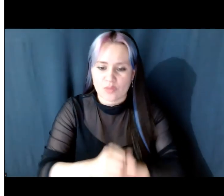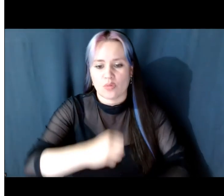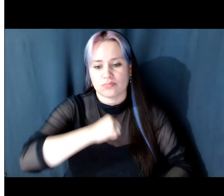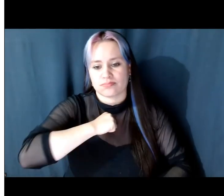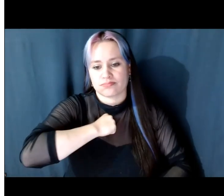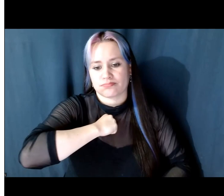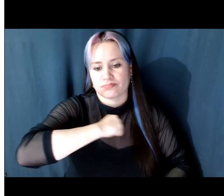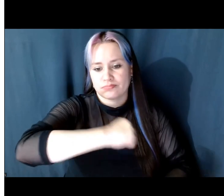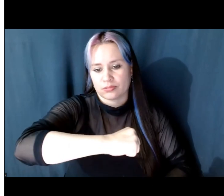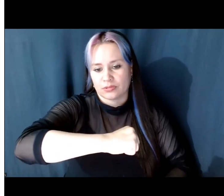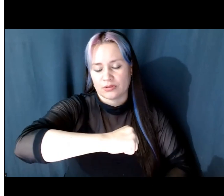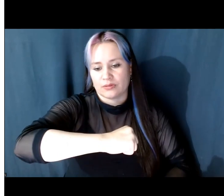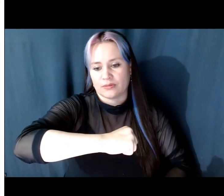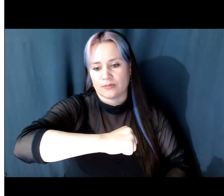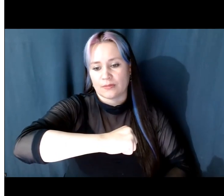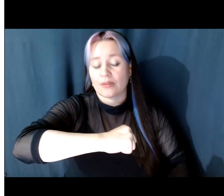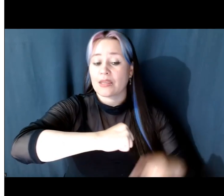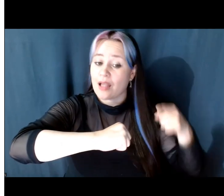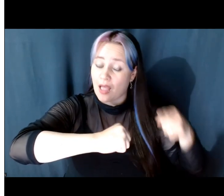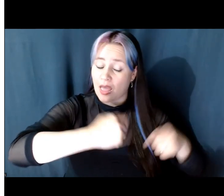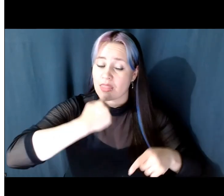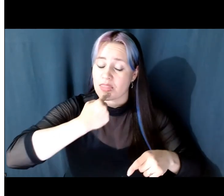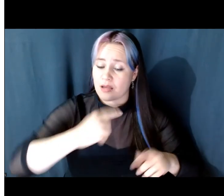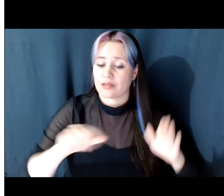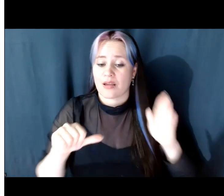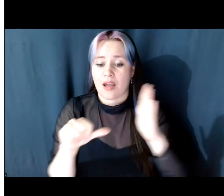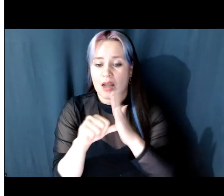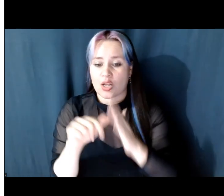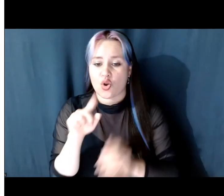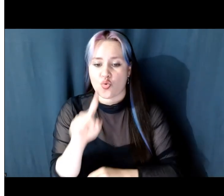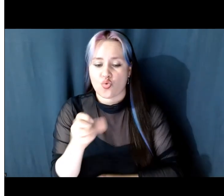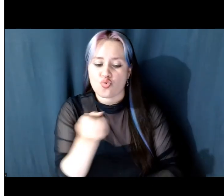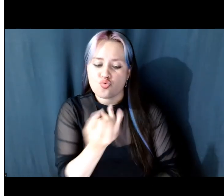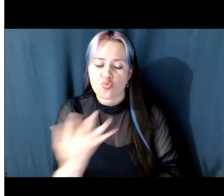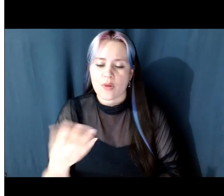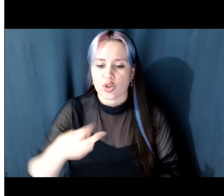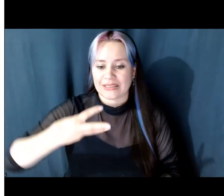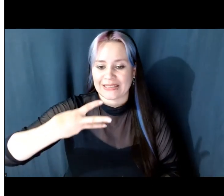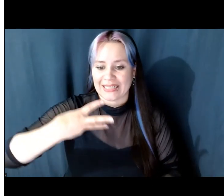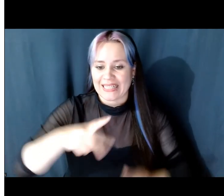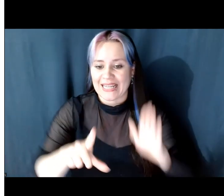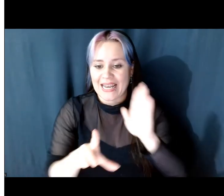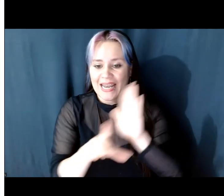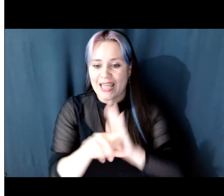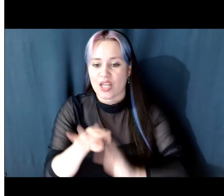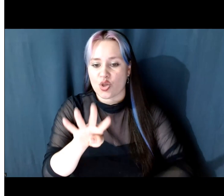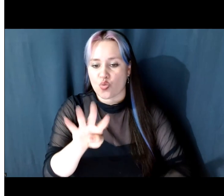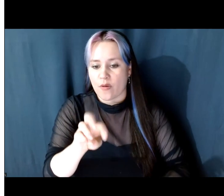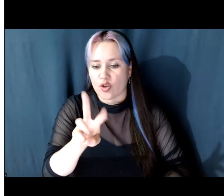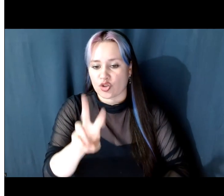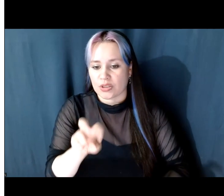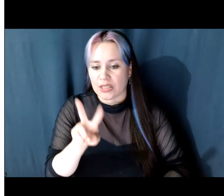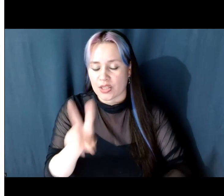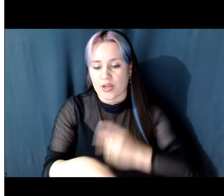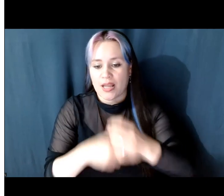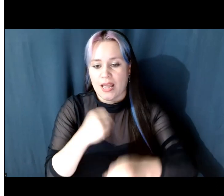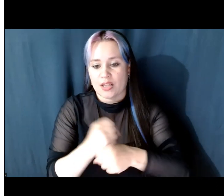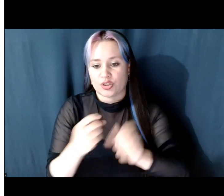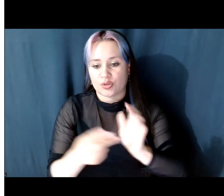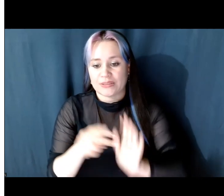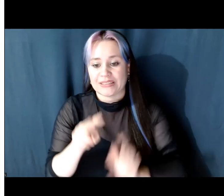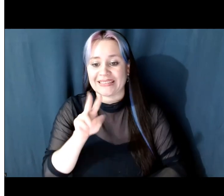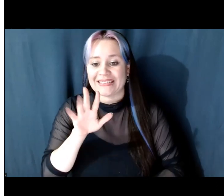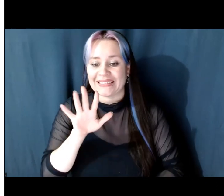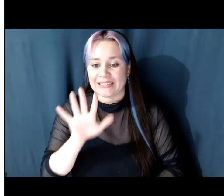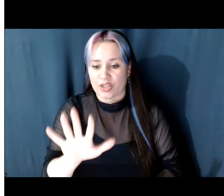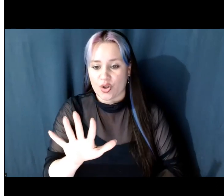el ánimo de crear sinergias que aporten a mejorar la construcción de un país más incluyente para todos en especial para la población con